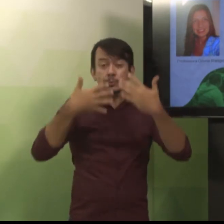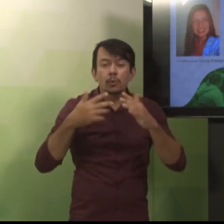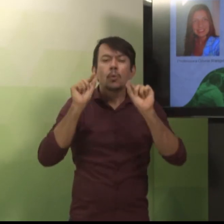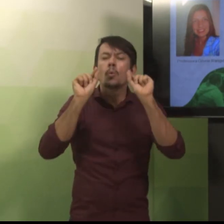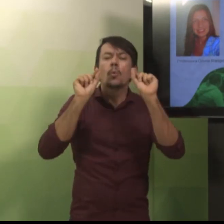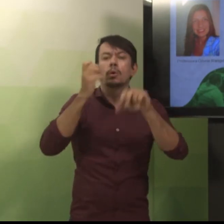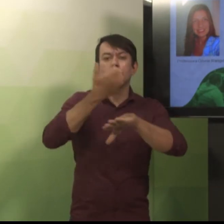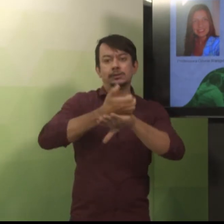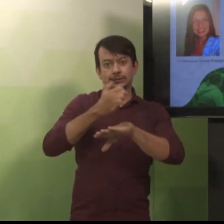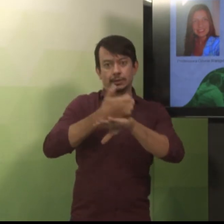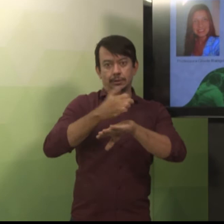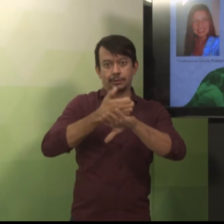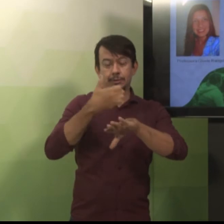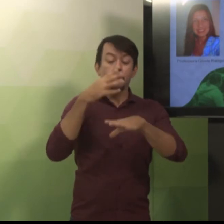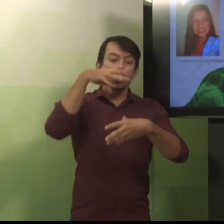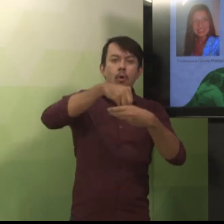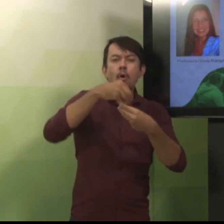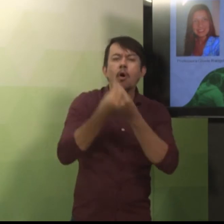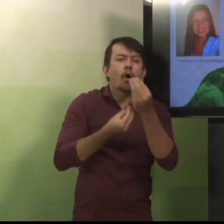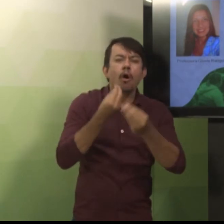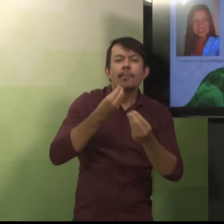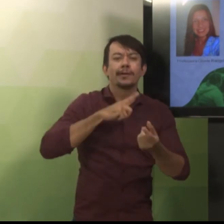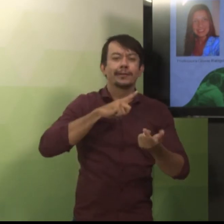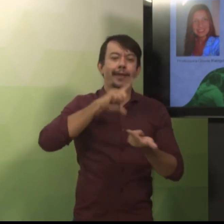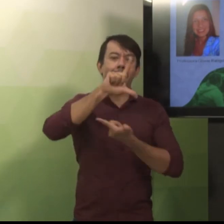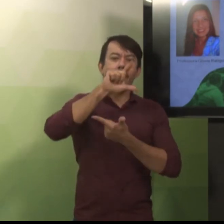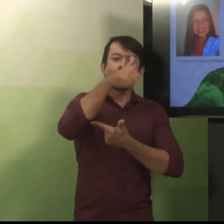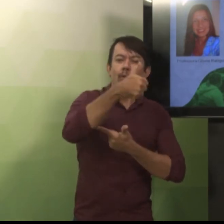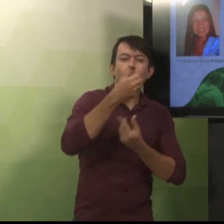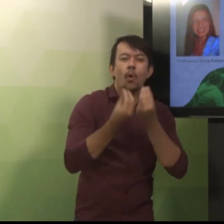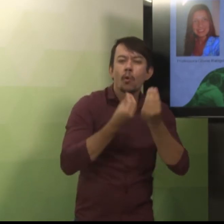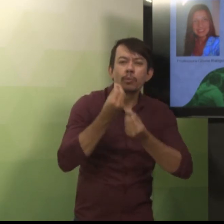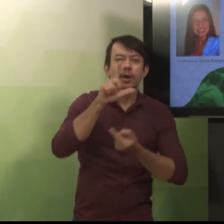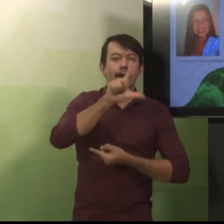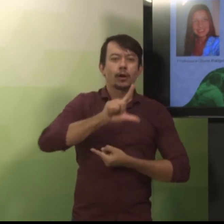Autores do livro que embasaremos na nossa disciplina de estágio, em L1.